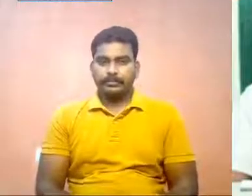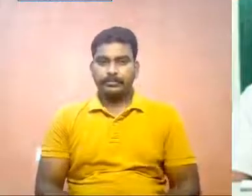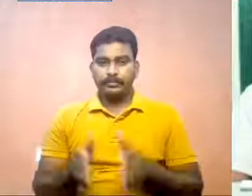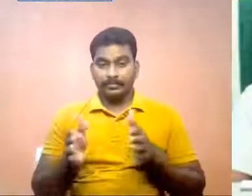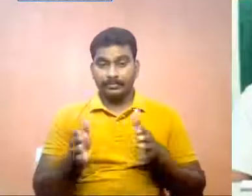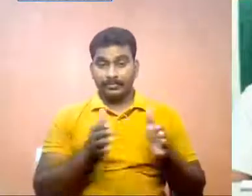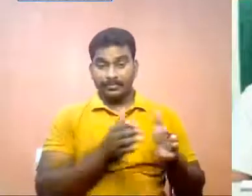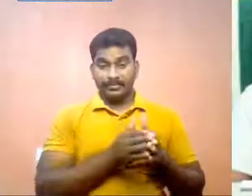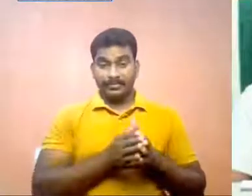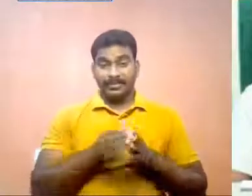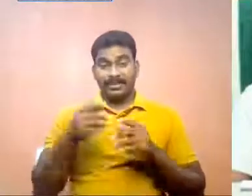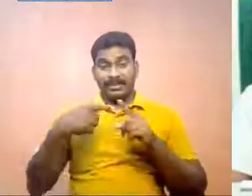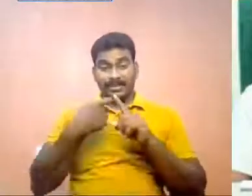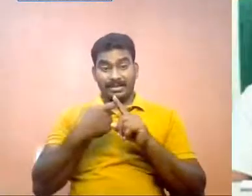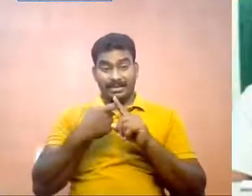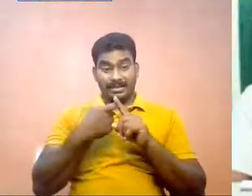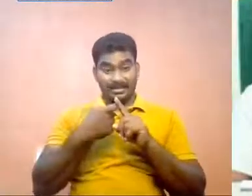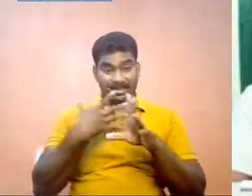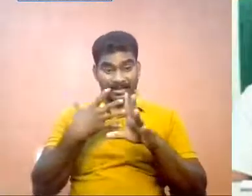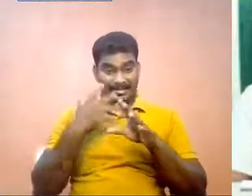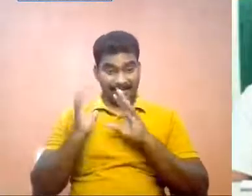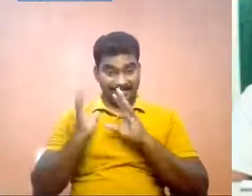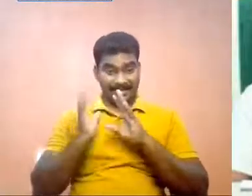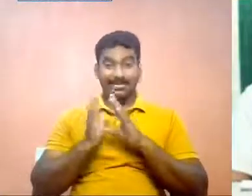സംസ്ഥാന യുവജനക്ഷേമ ബോർഡ്